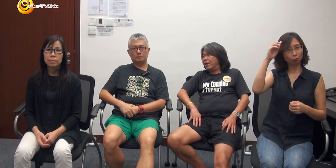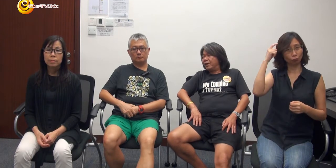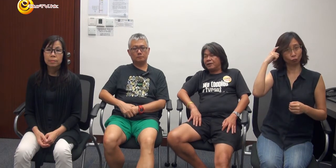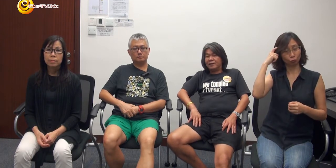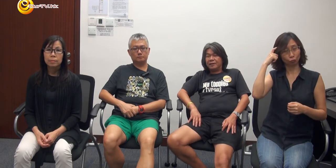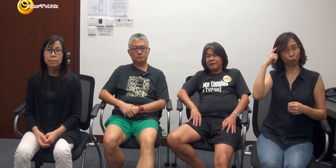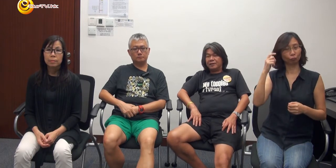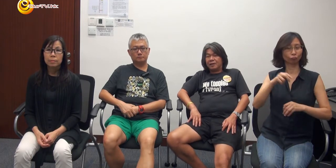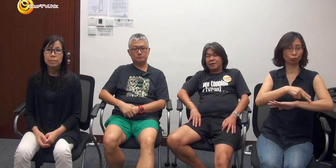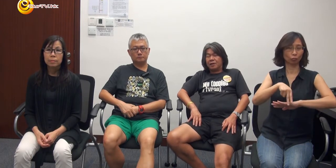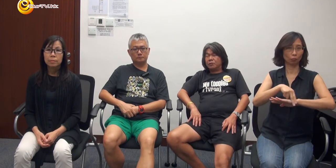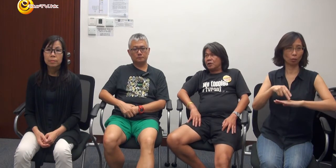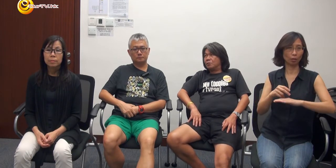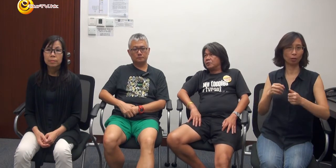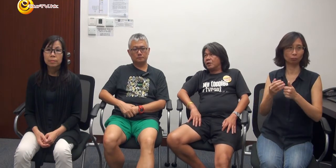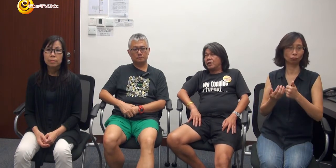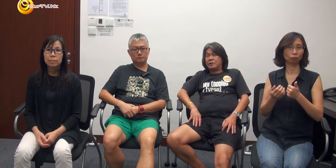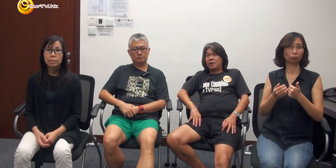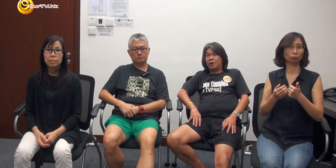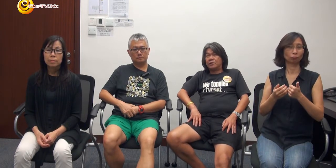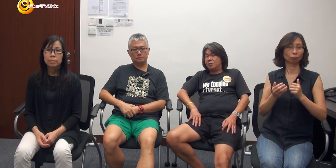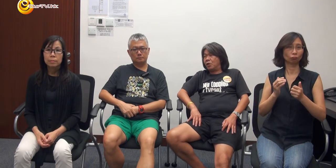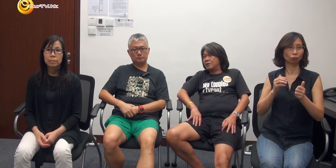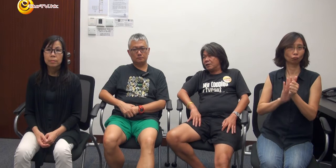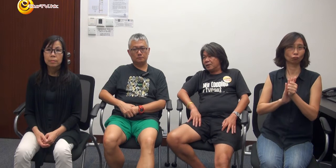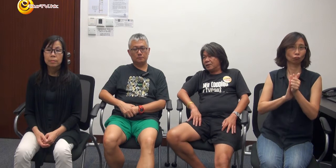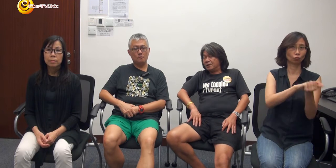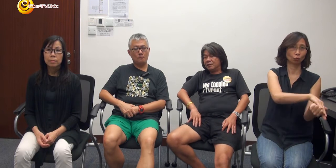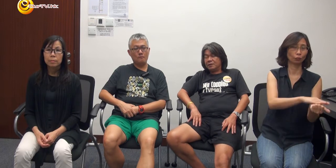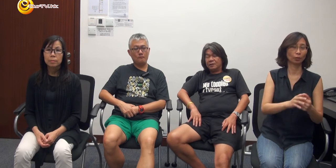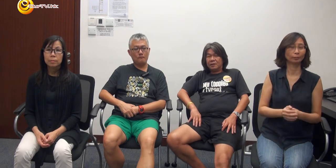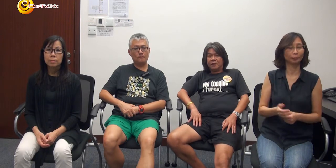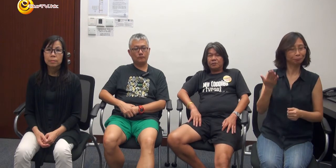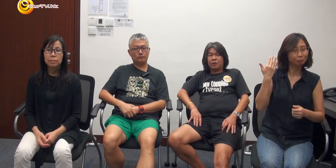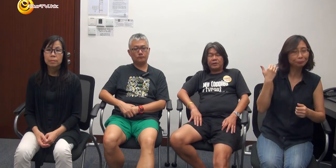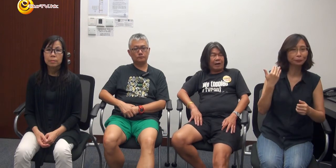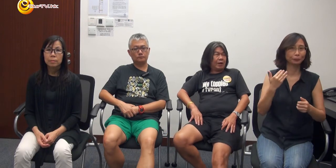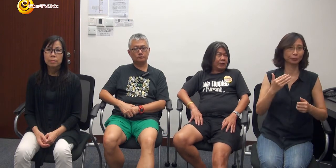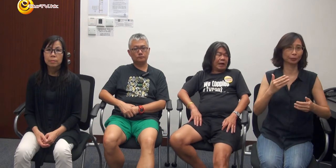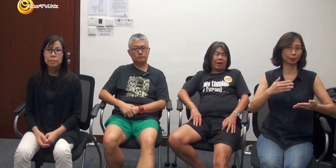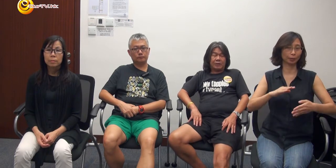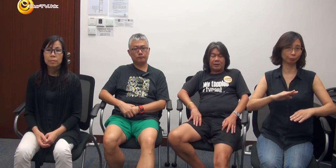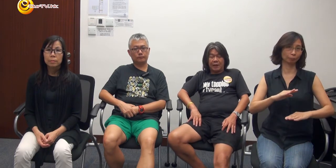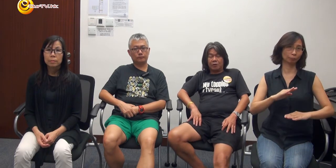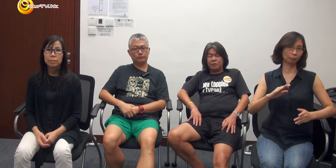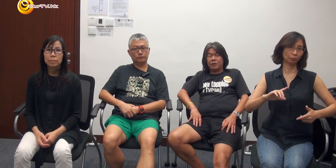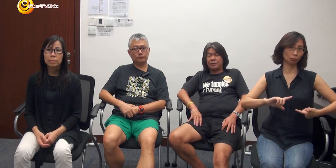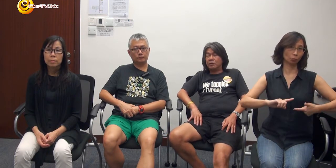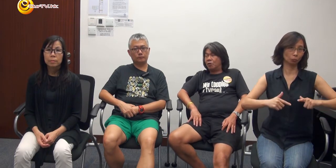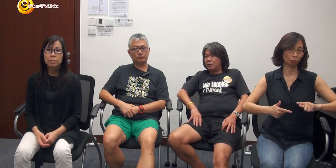定，咁就係咁咯。即係其實呢個係一個潛規則嚟噶。咁如果你打爛個潛規則，當然可以嘅，